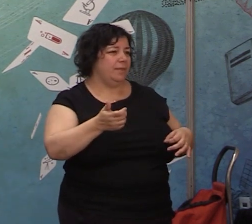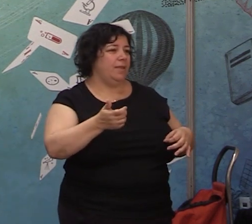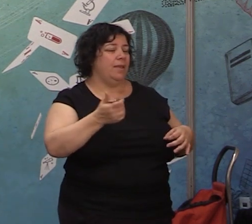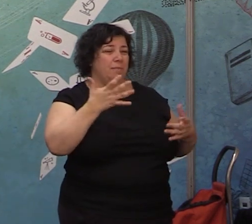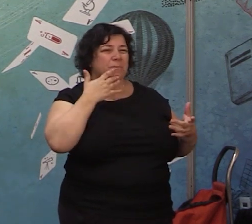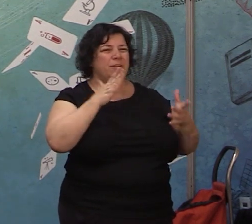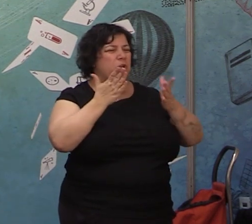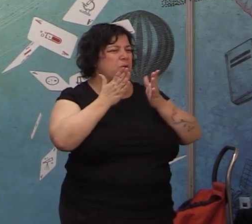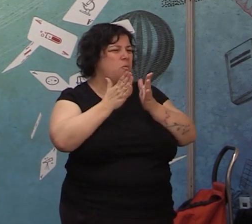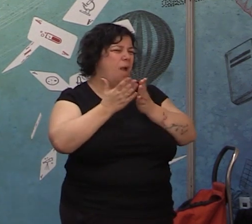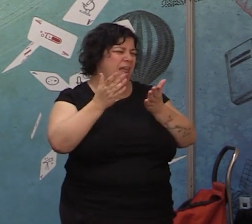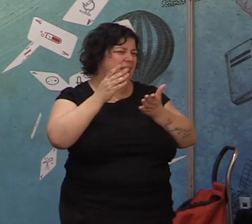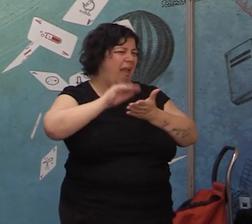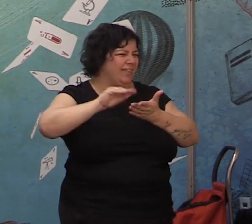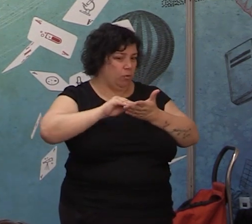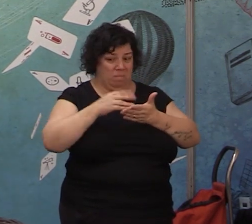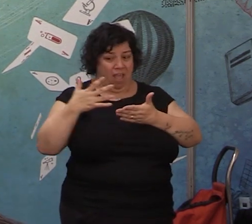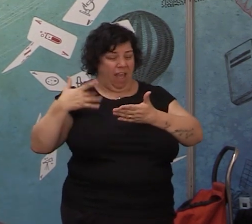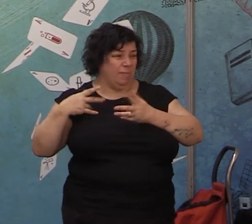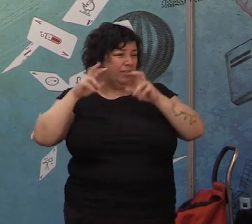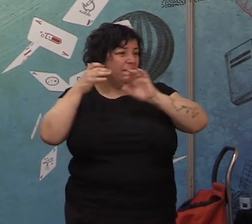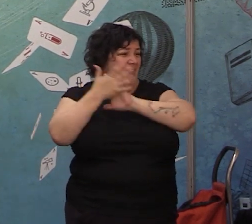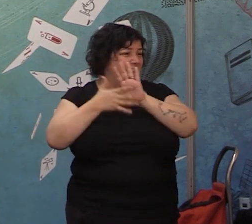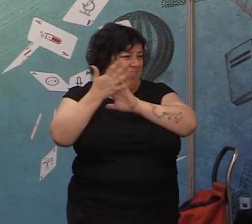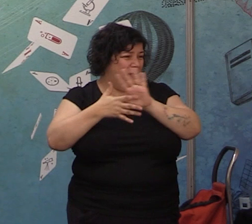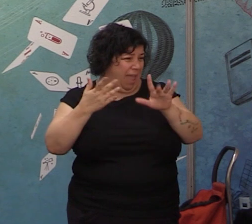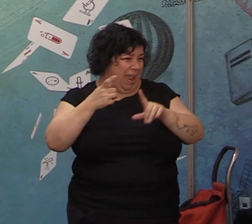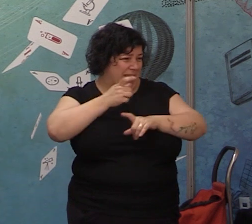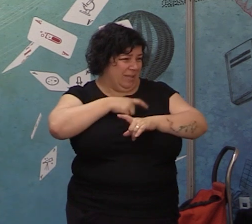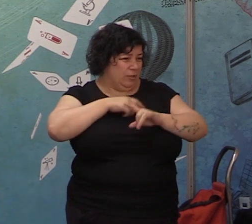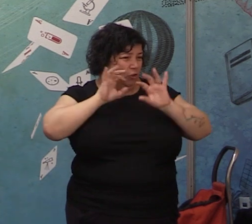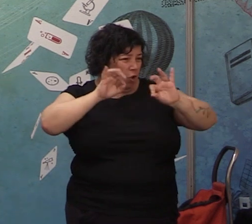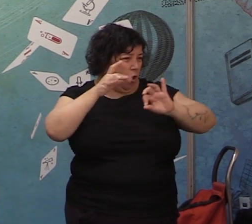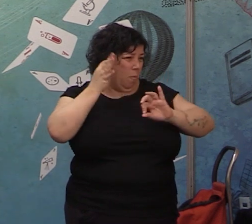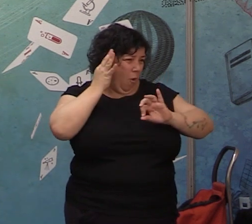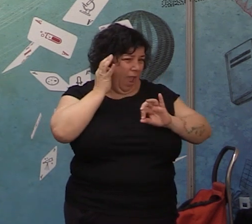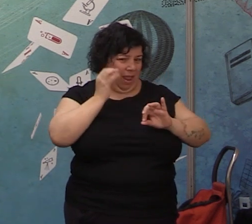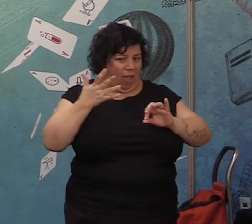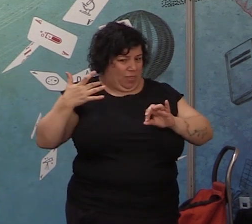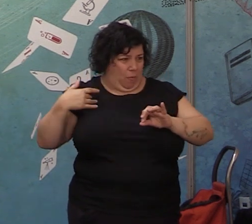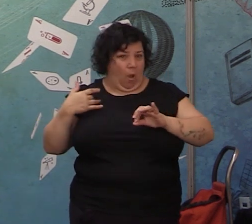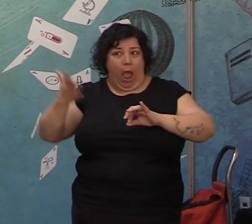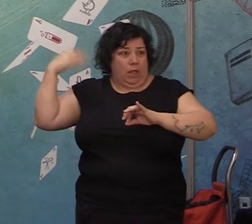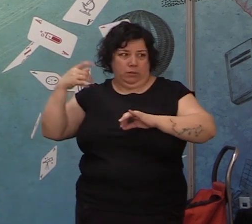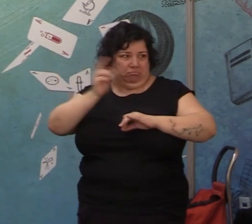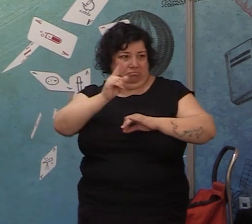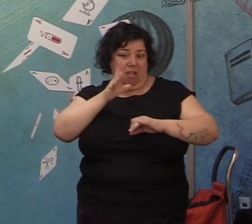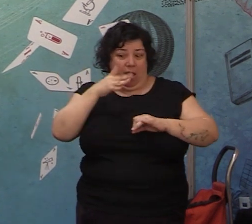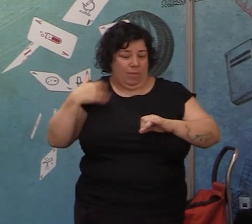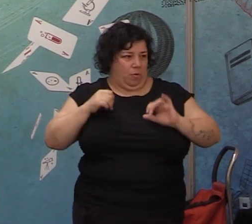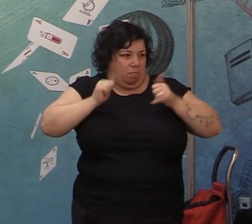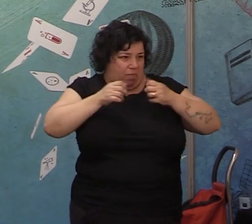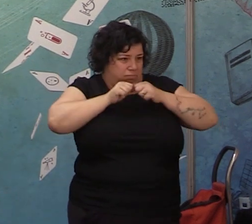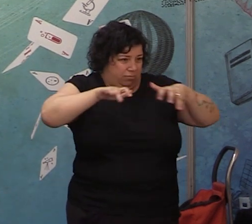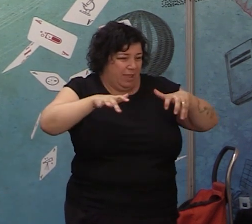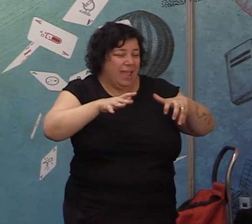la literatura ahora, porque esto es muy reciente de hablar de factores de riesgo cardiovascular exclusivos de la mujer, es súper reciente. Y ahora mismo nada más que lo